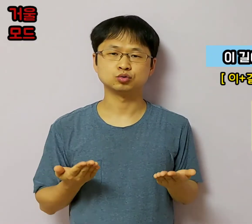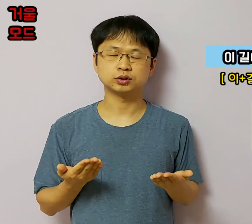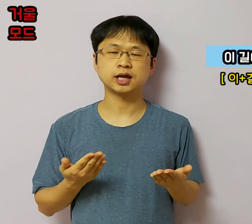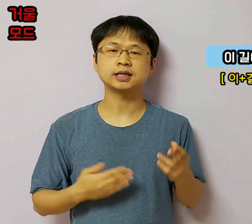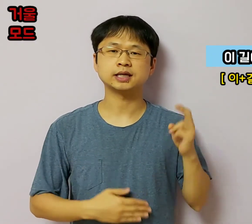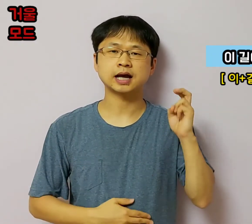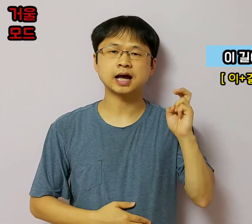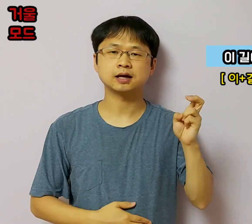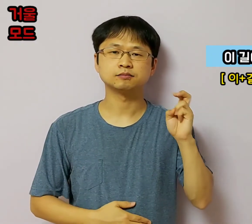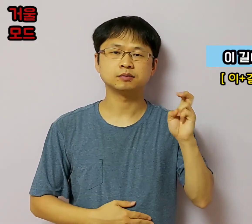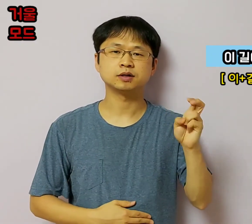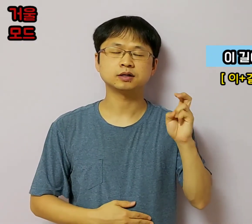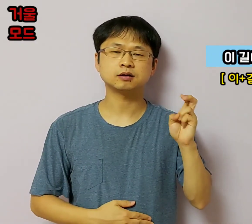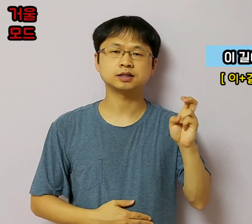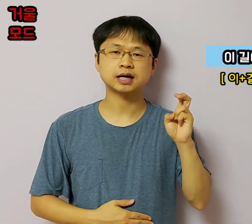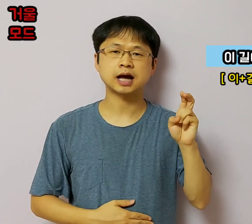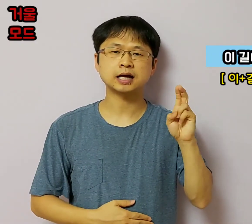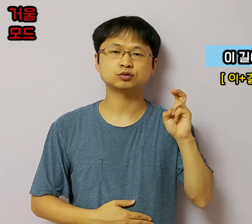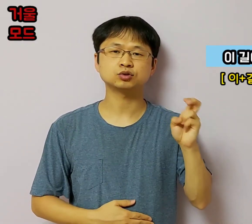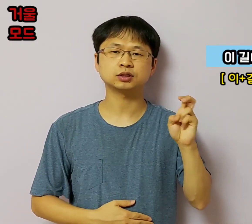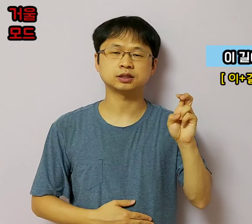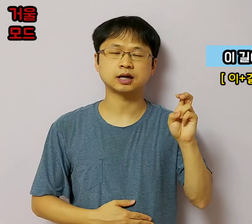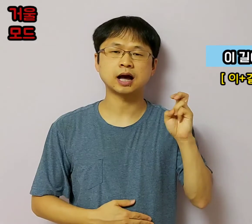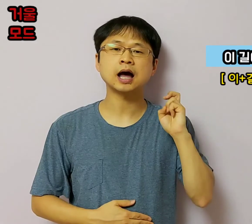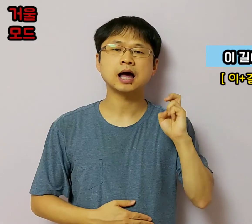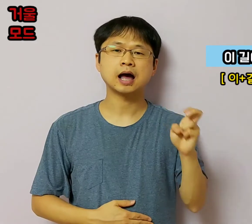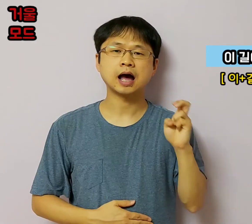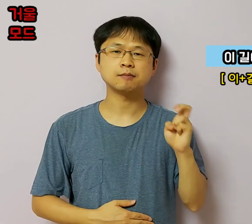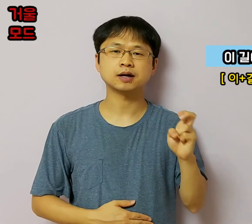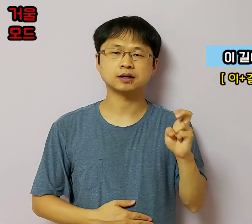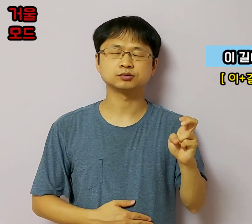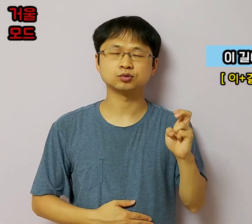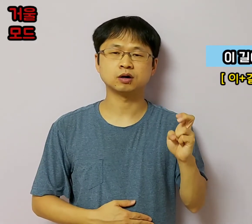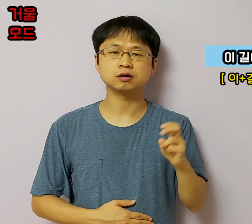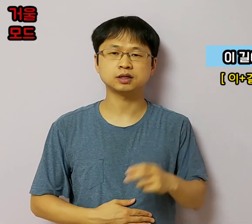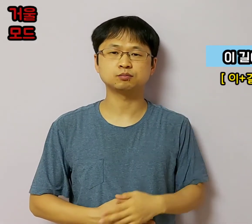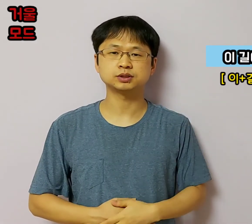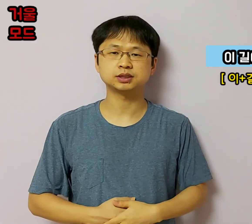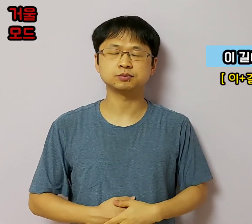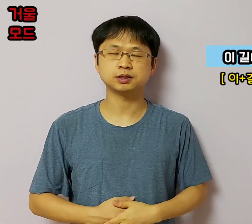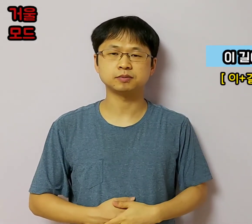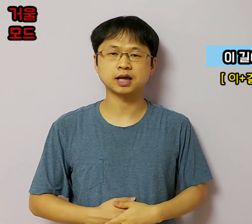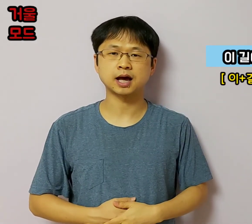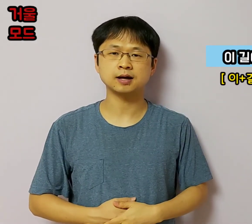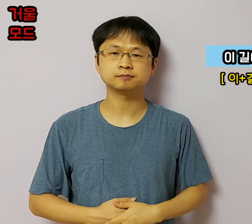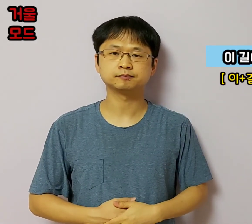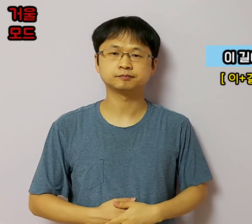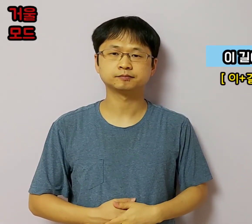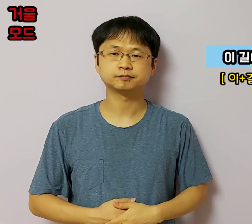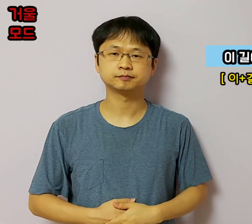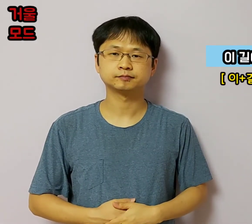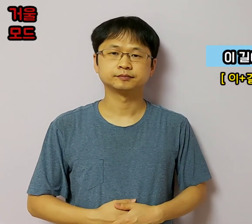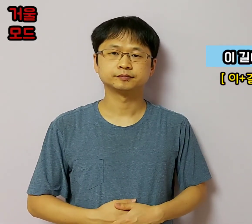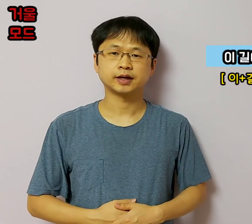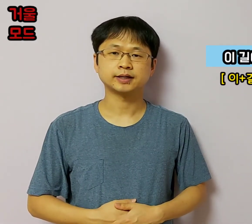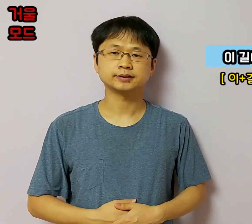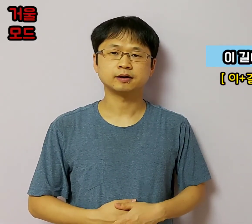줄 테니까, 뭐뭐일 거니까, 추측이니까 아마라는 수어 뒤에 붙이시면 됩니다. 네,